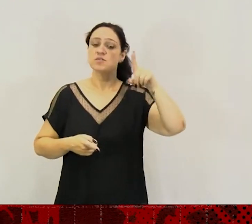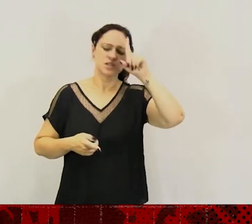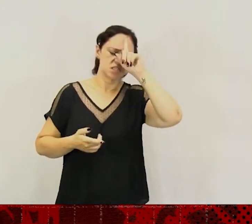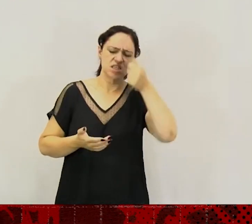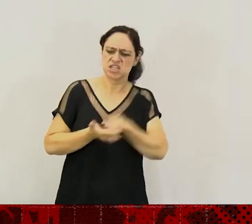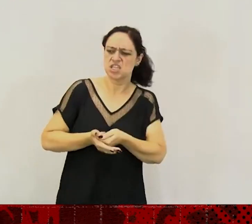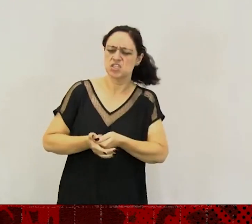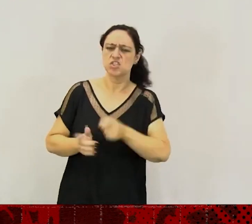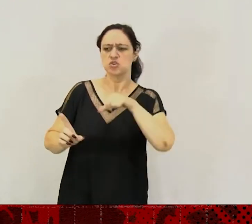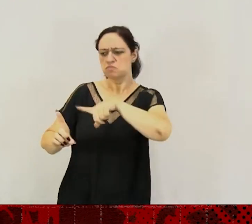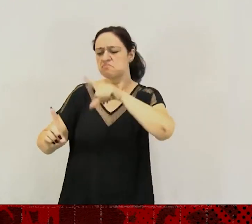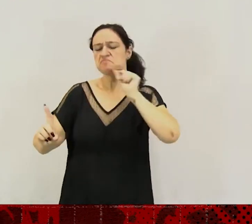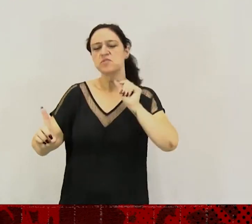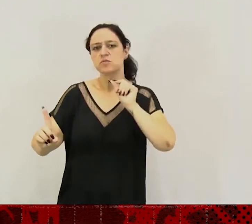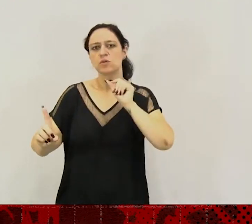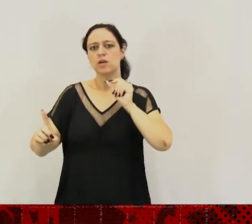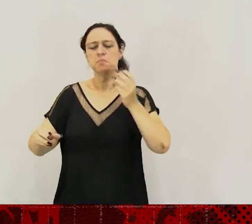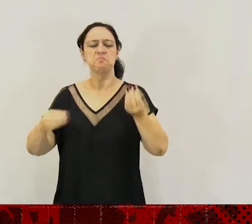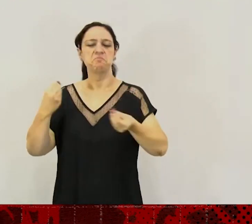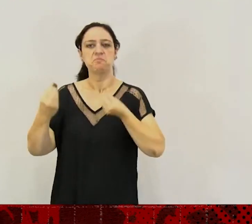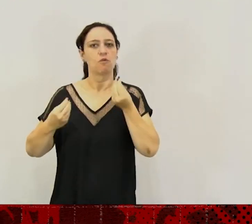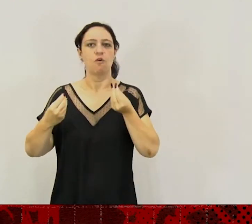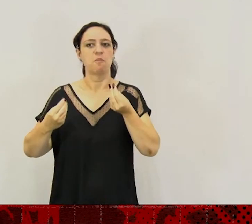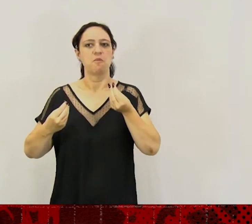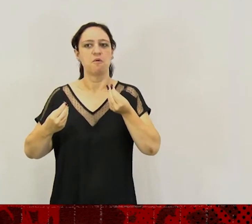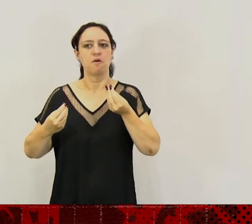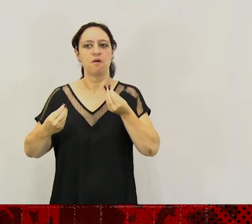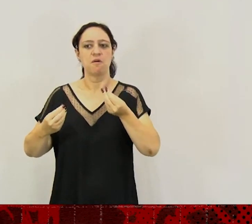Deus nos escolhesse.